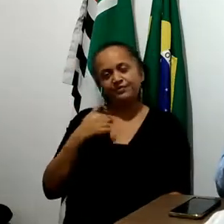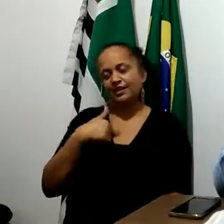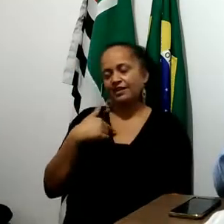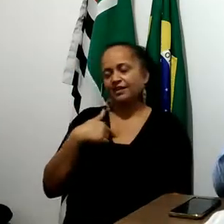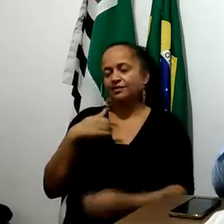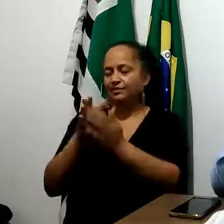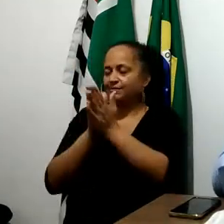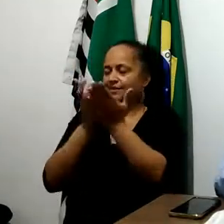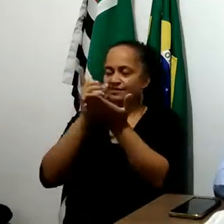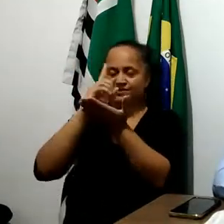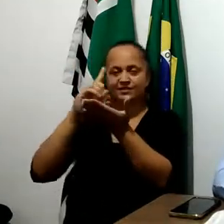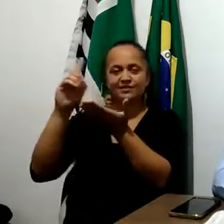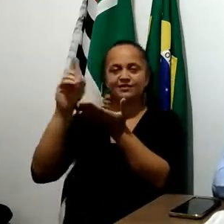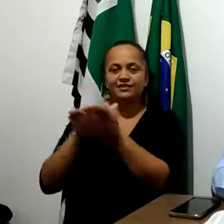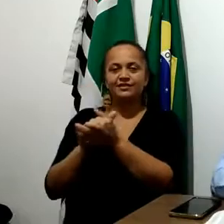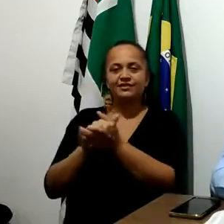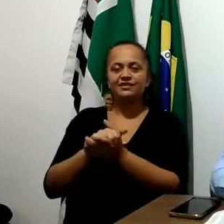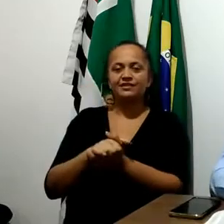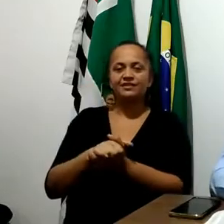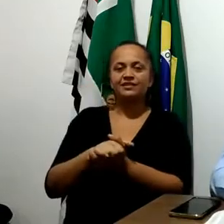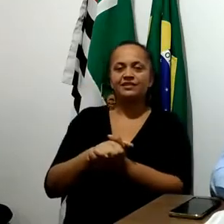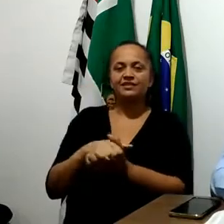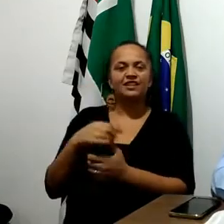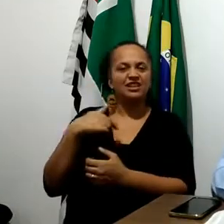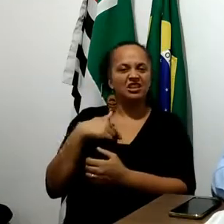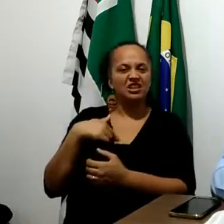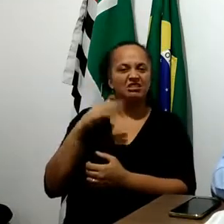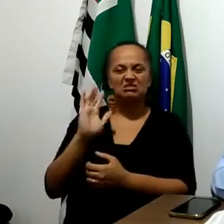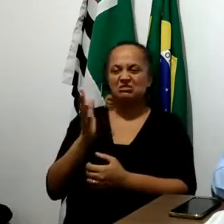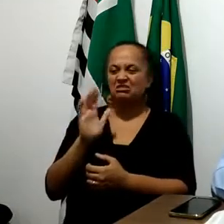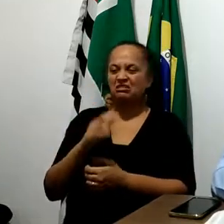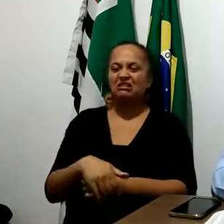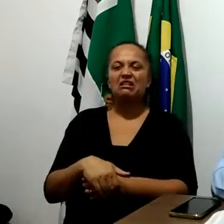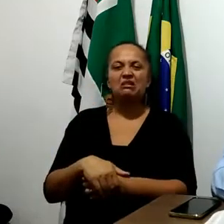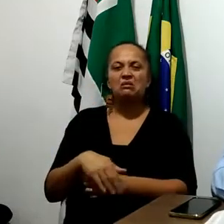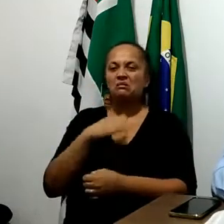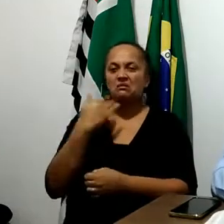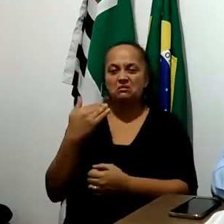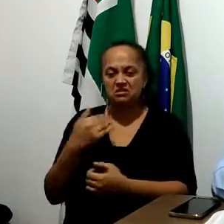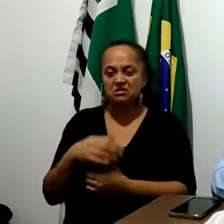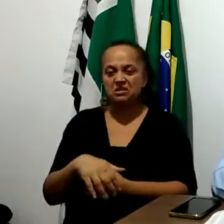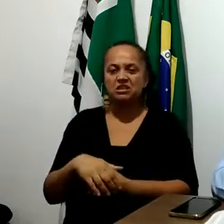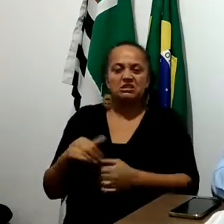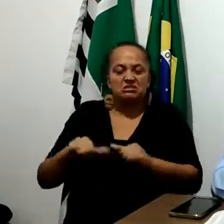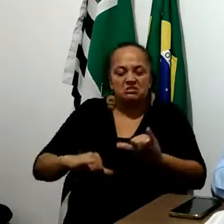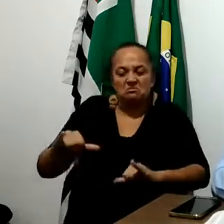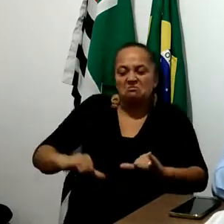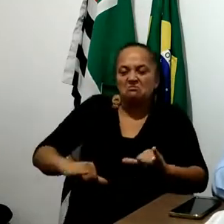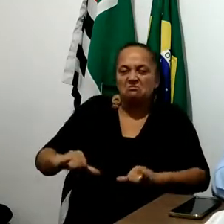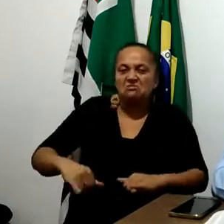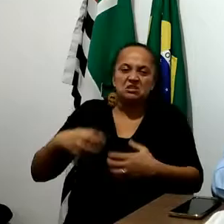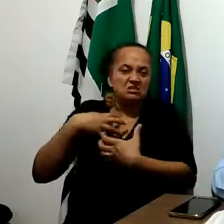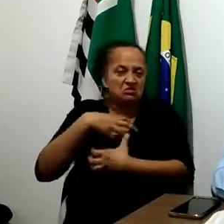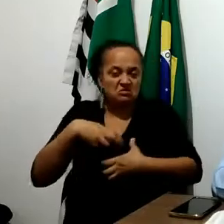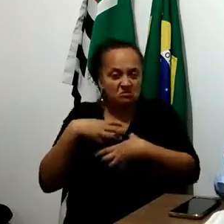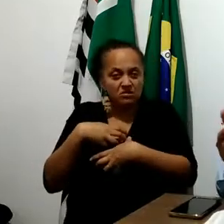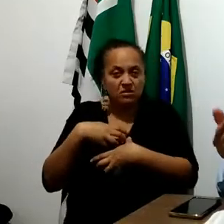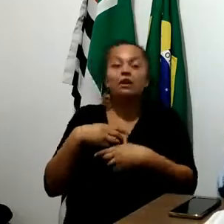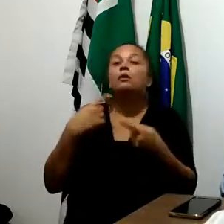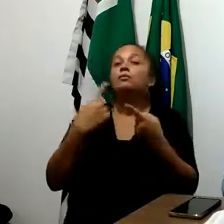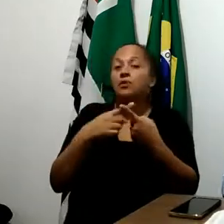nela, há muito eu já teria perecido na minha angústia, porque a angústia vem. Mas você tem uma decisão